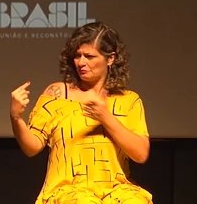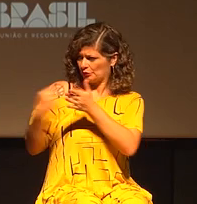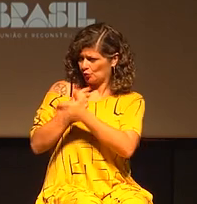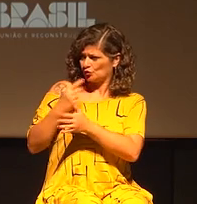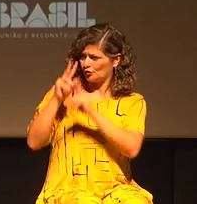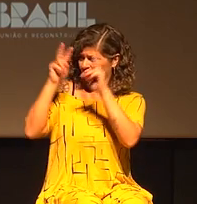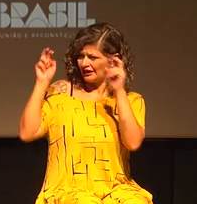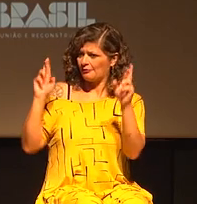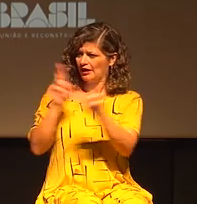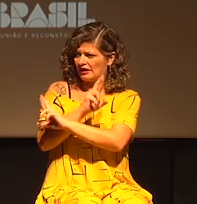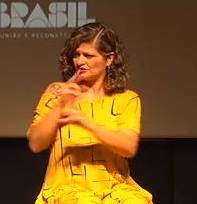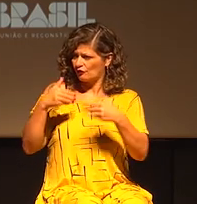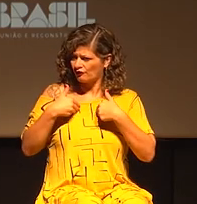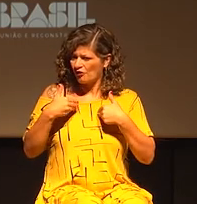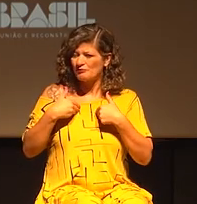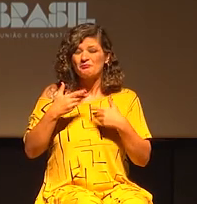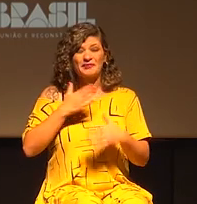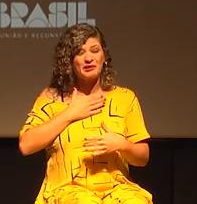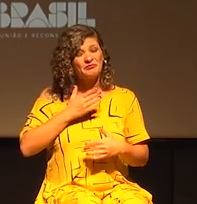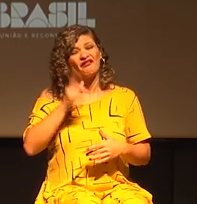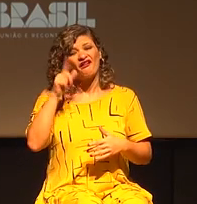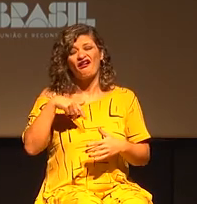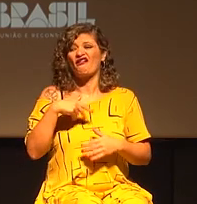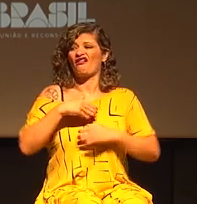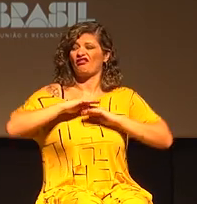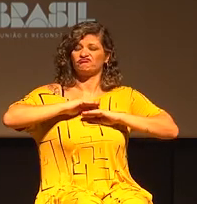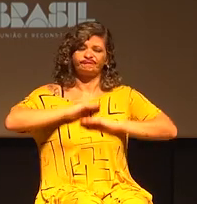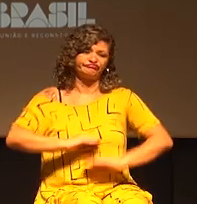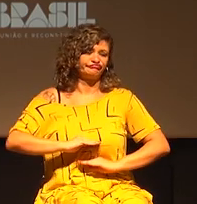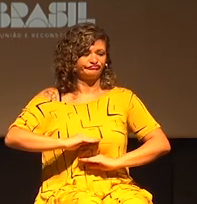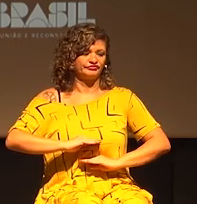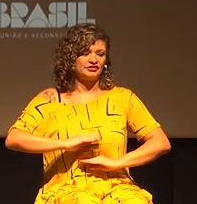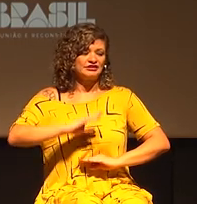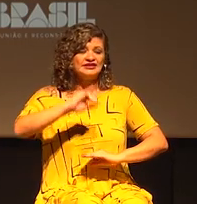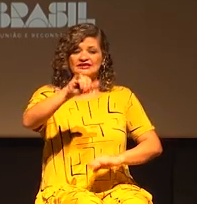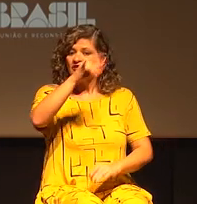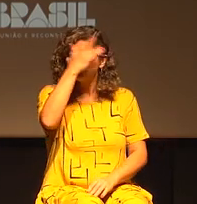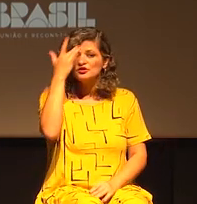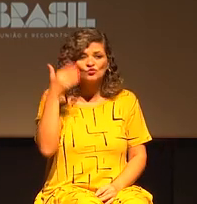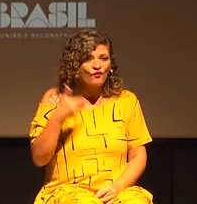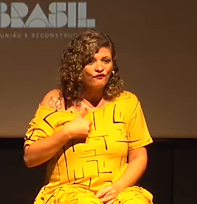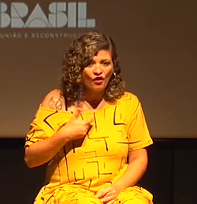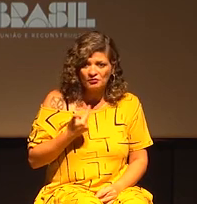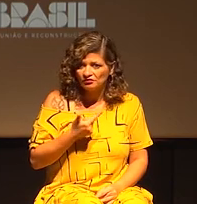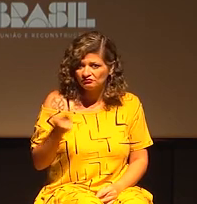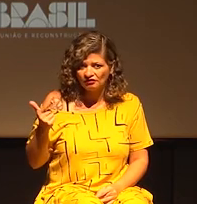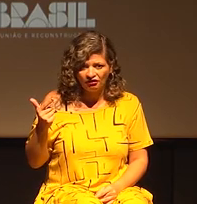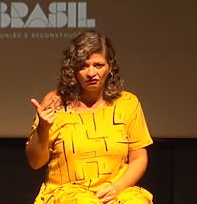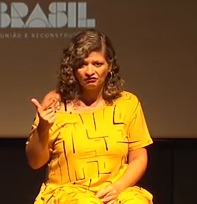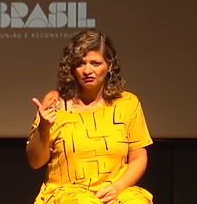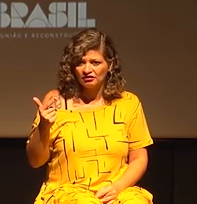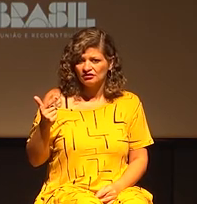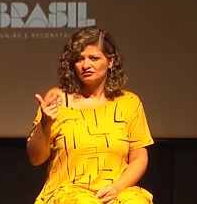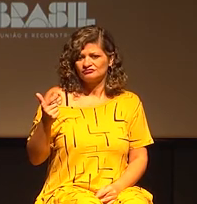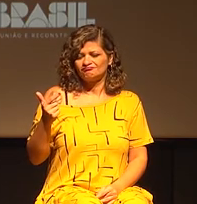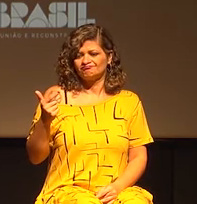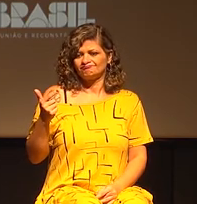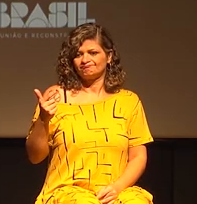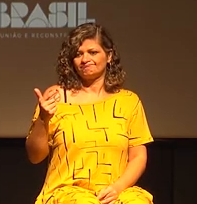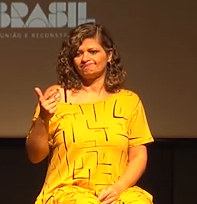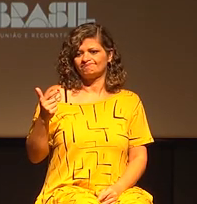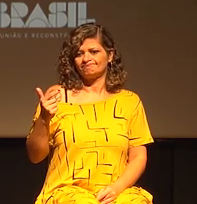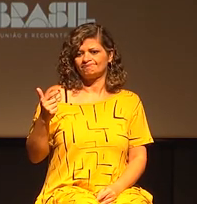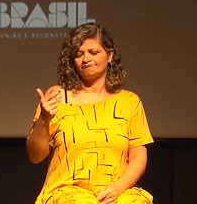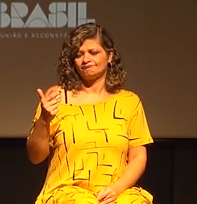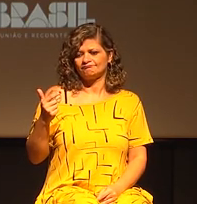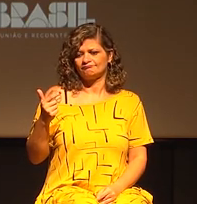de profundo desgosto PR para quem não passa fome se se a fome não te atinge de alguma forma é